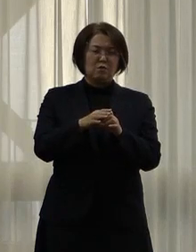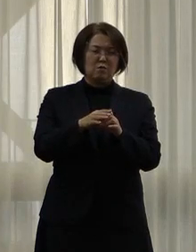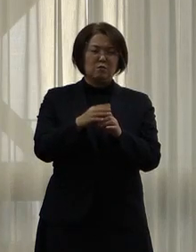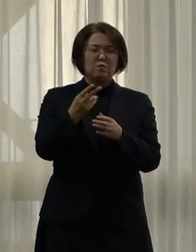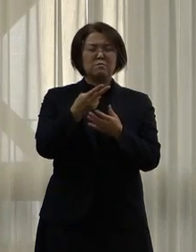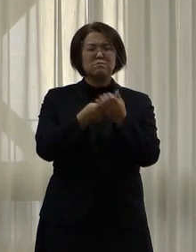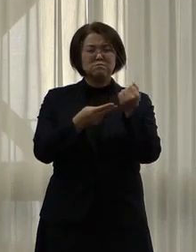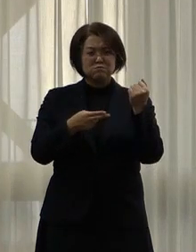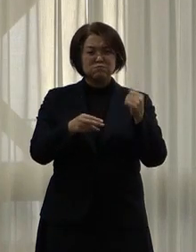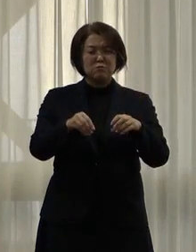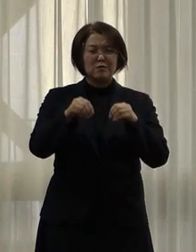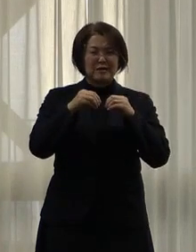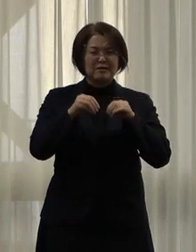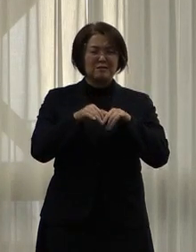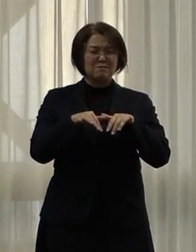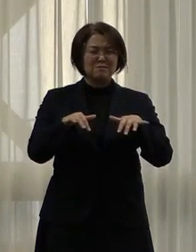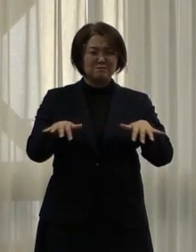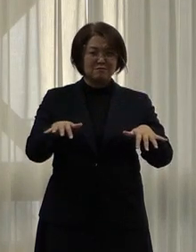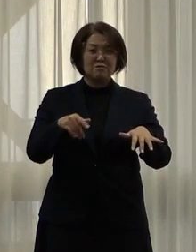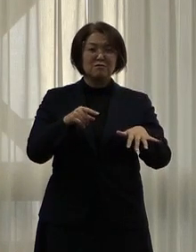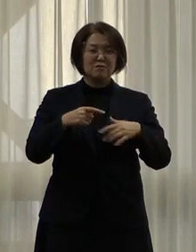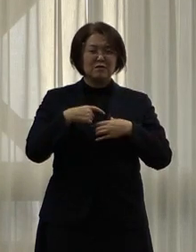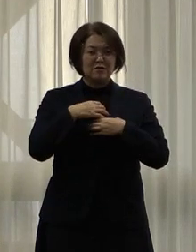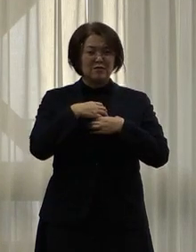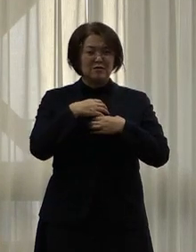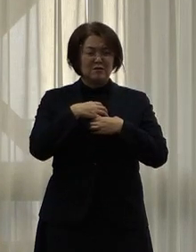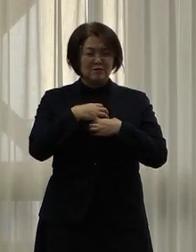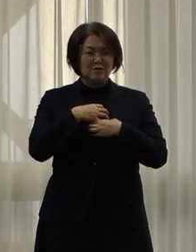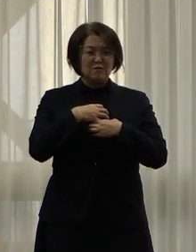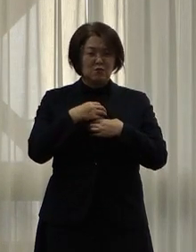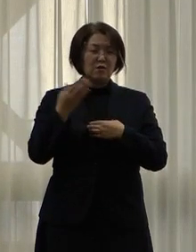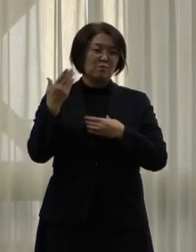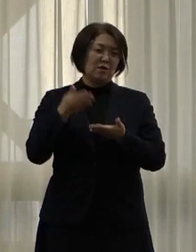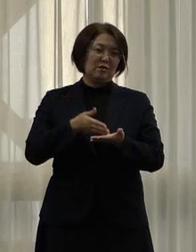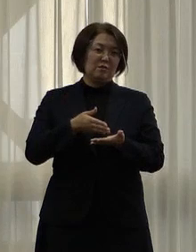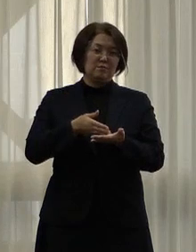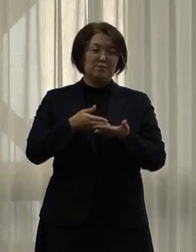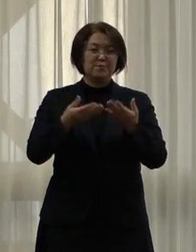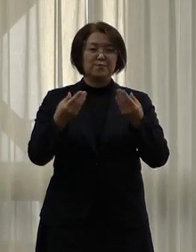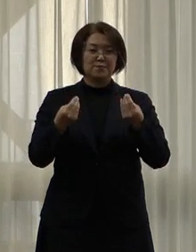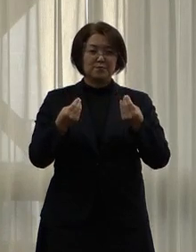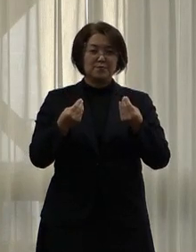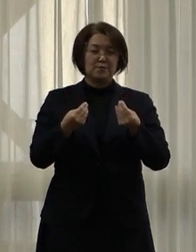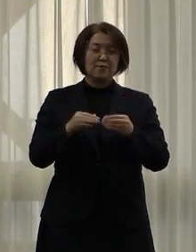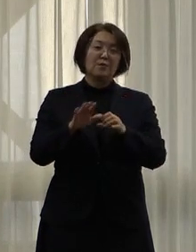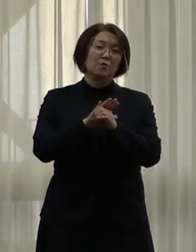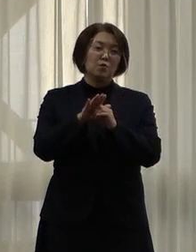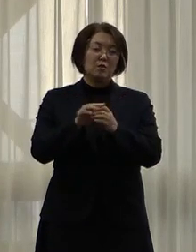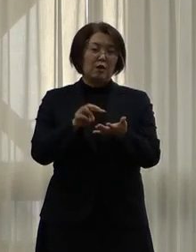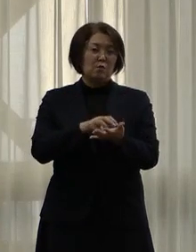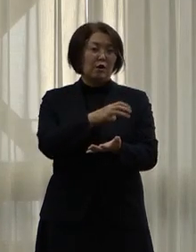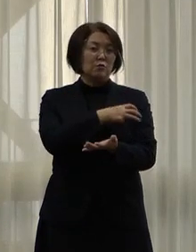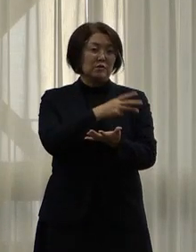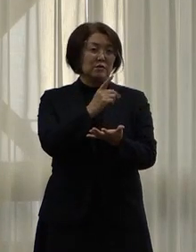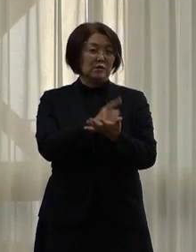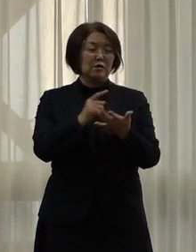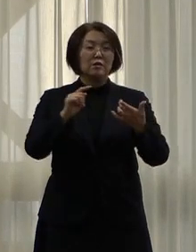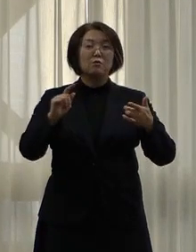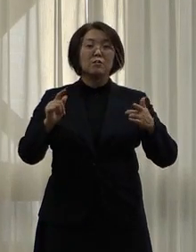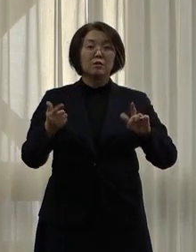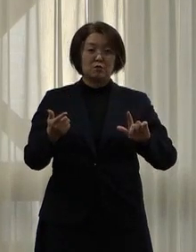染拡大、これを懸念するということは申し上げてきて、そしてコロナのワクチン接種だけではなく